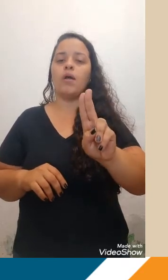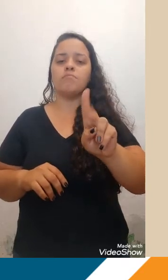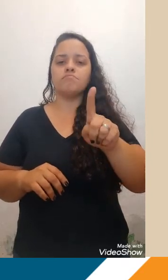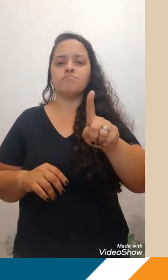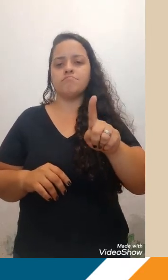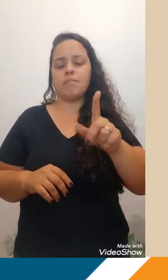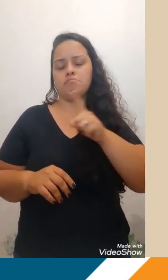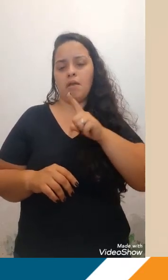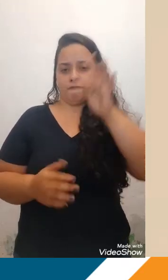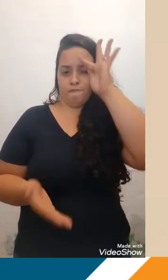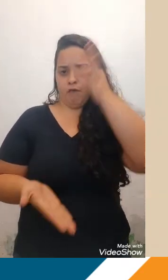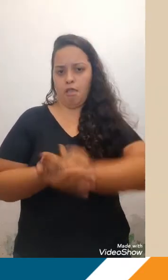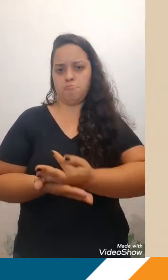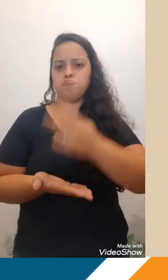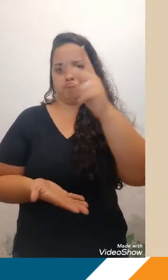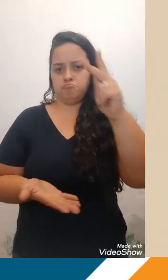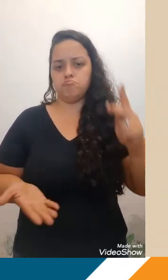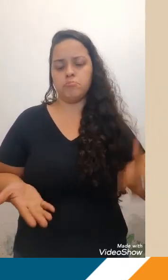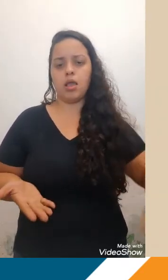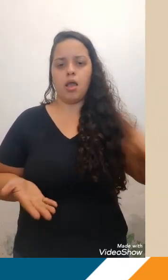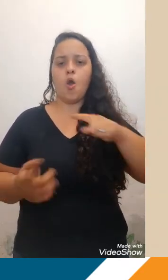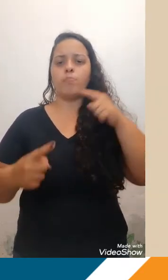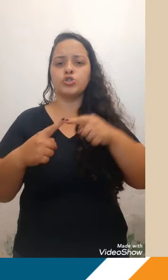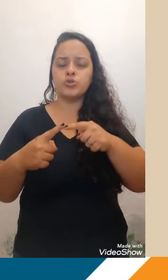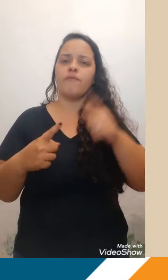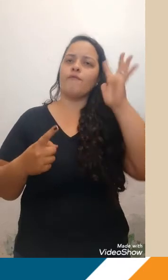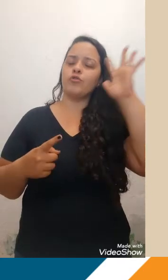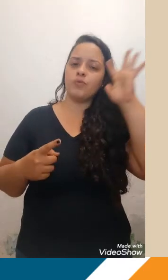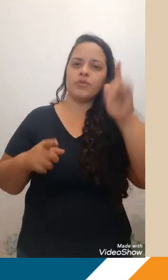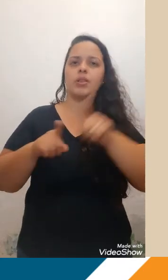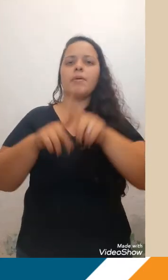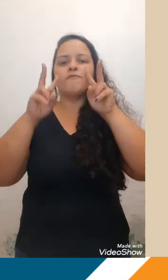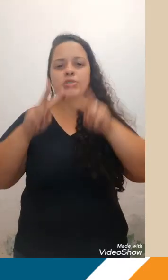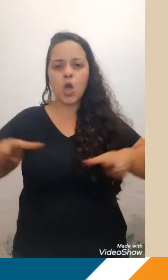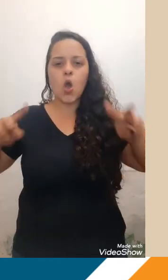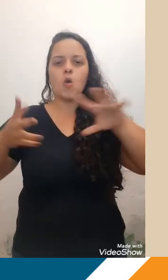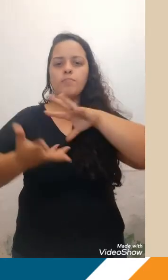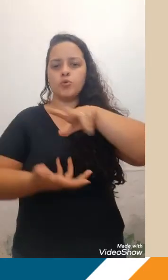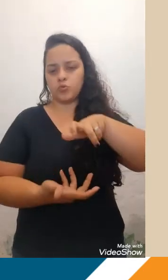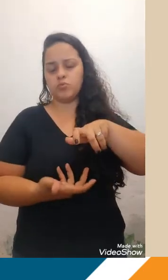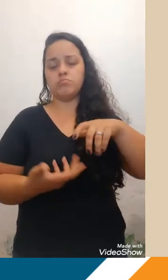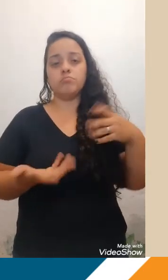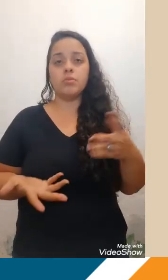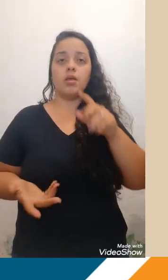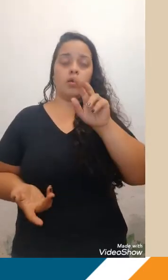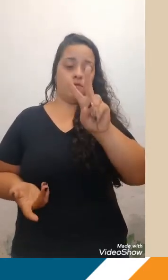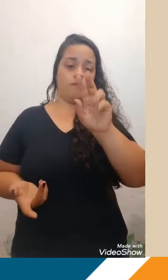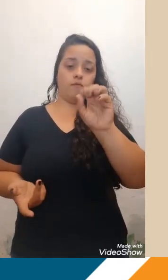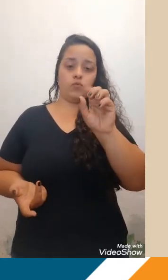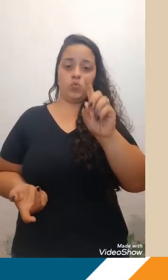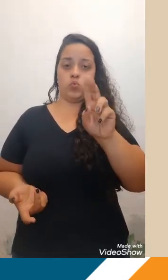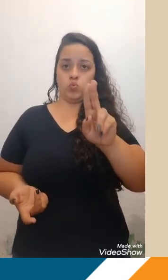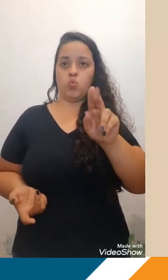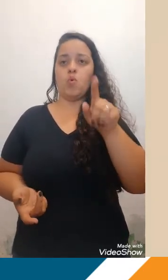entre esses sujeitos objetivos, filosofias e visões de mundo. Foi a partir do voodoo que,